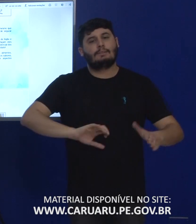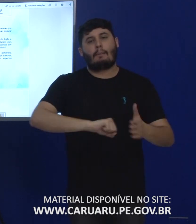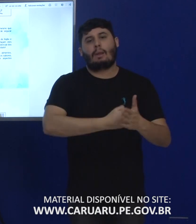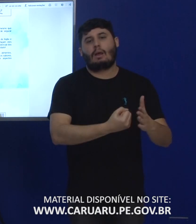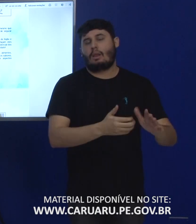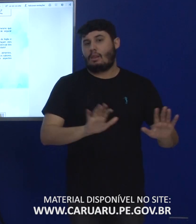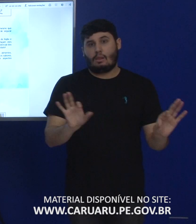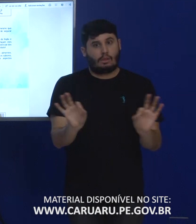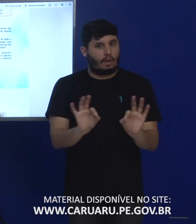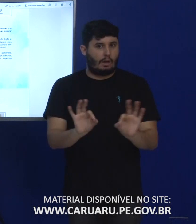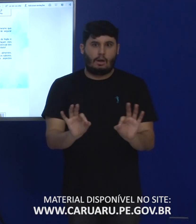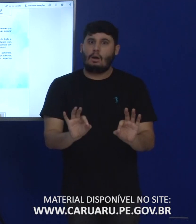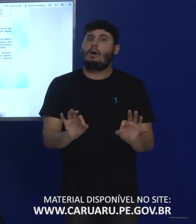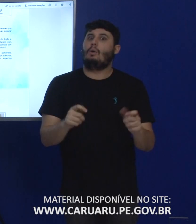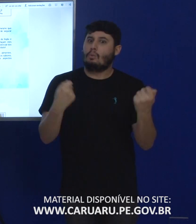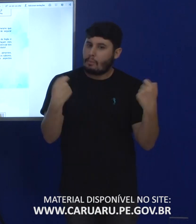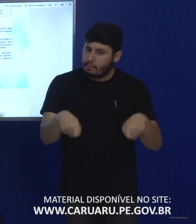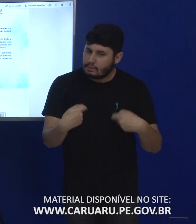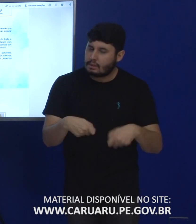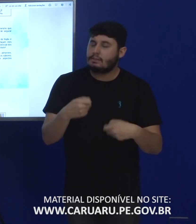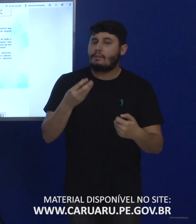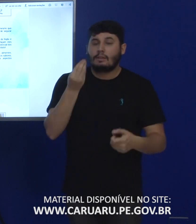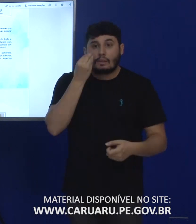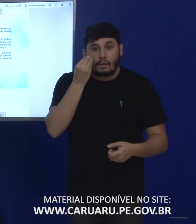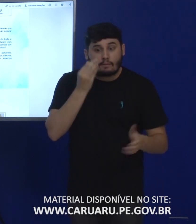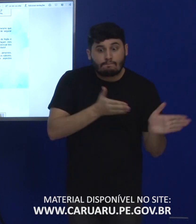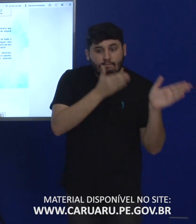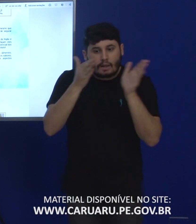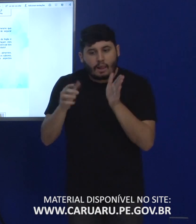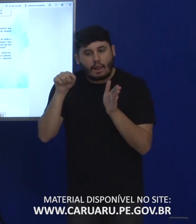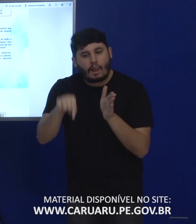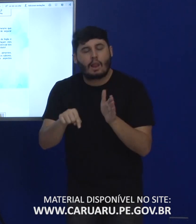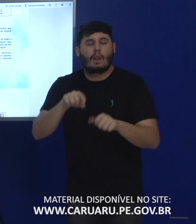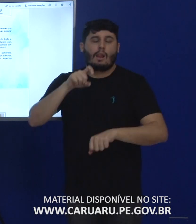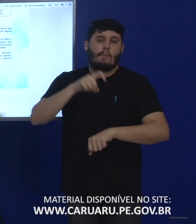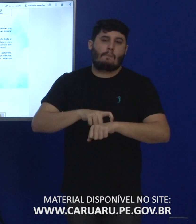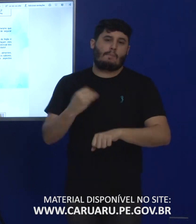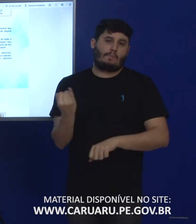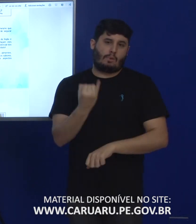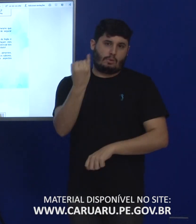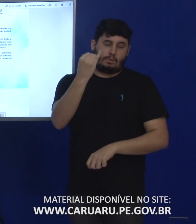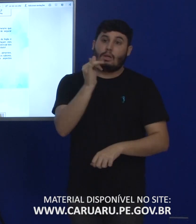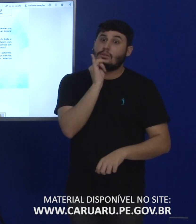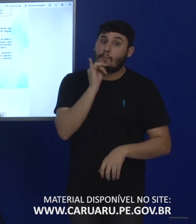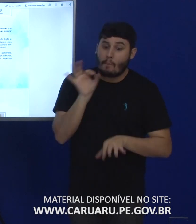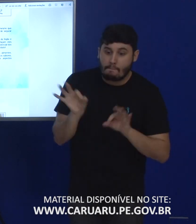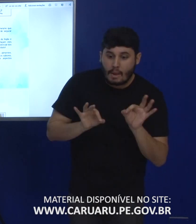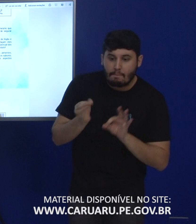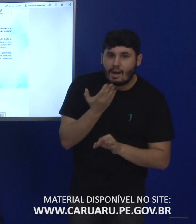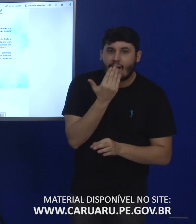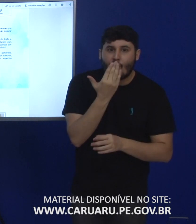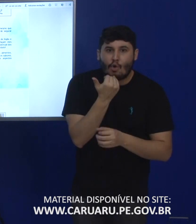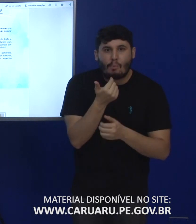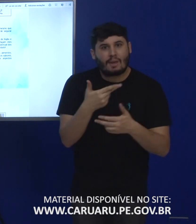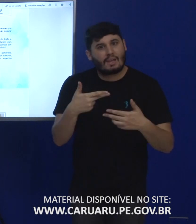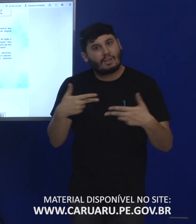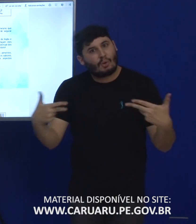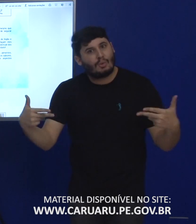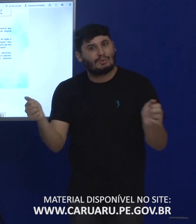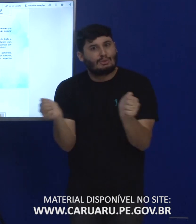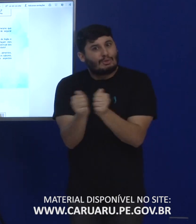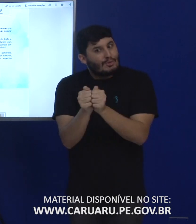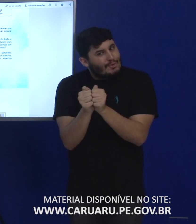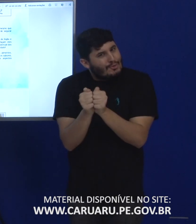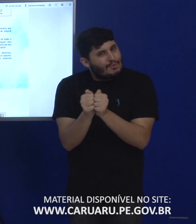nomeiem a comida, né? Mostrem o preparo, aproveitem esse momento para preparar comidas, as refeições com os filhos de vocês,